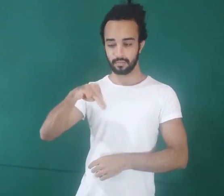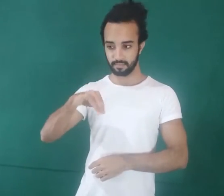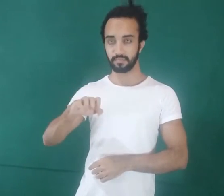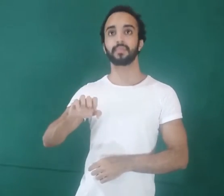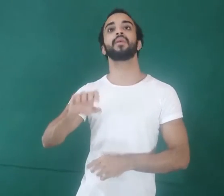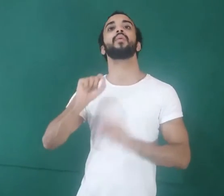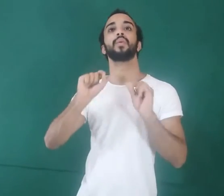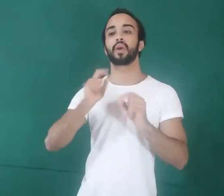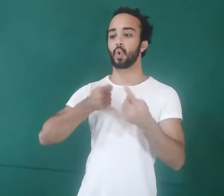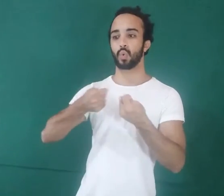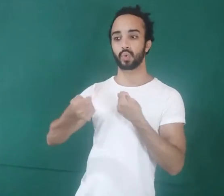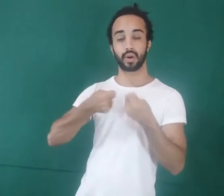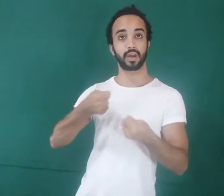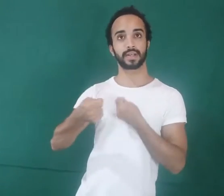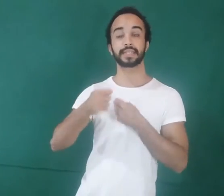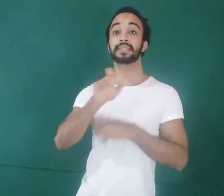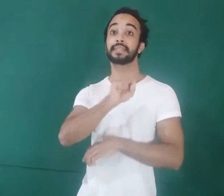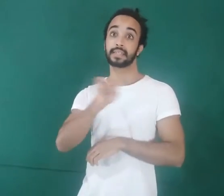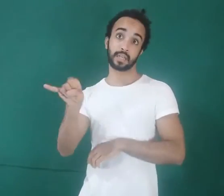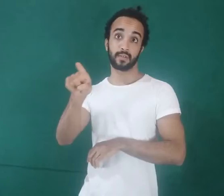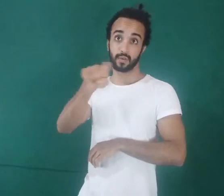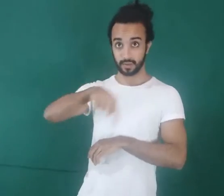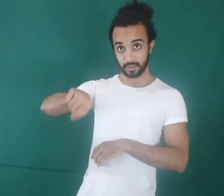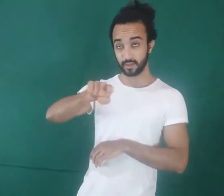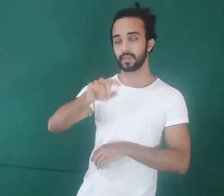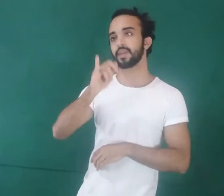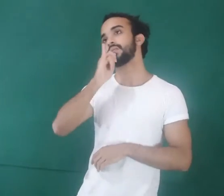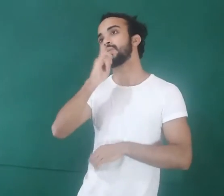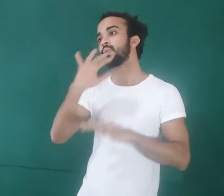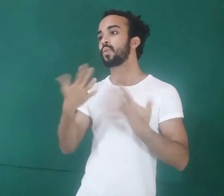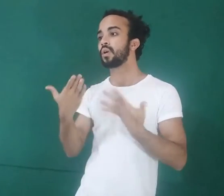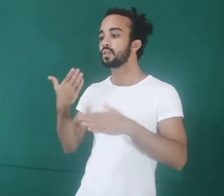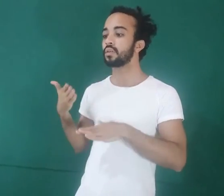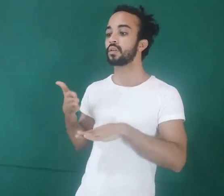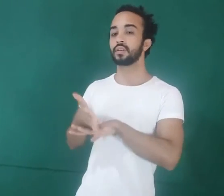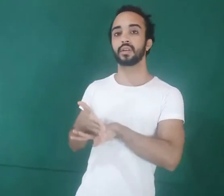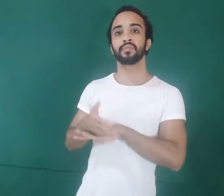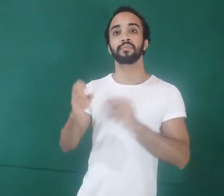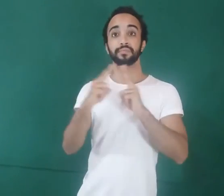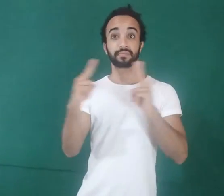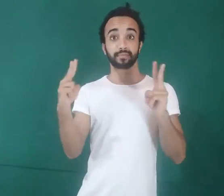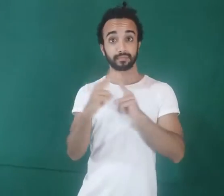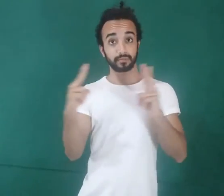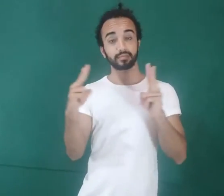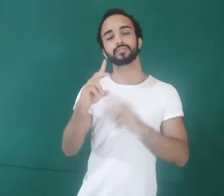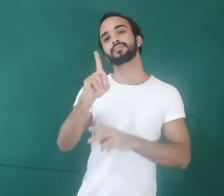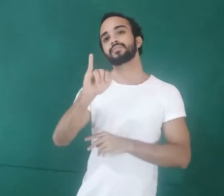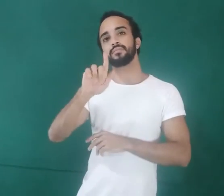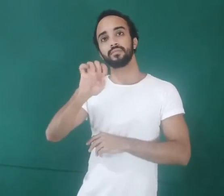controlador. Então, se você não ativar... Por isso que eu entrei naquela história do digital, do virtual. Porque se você não